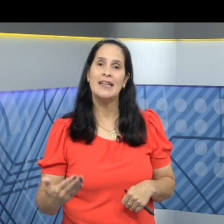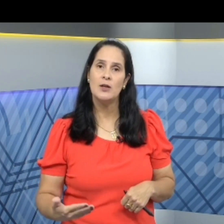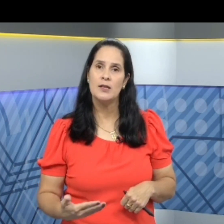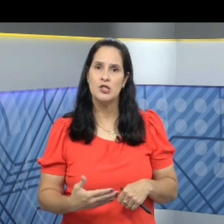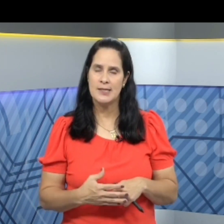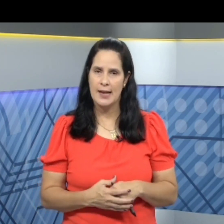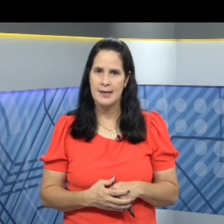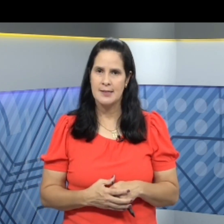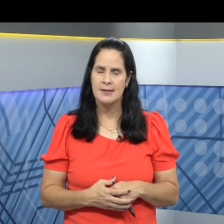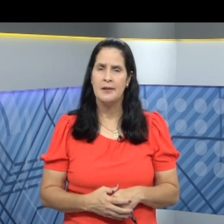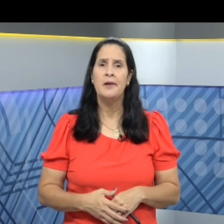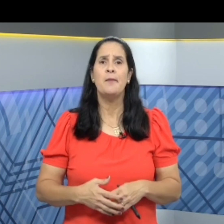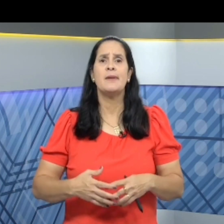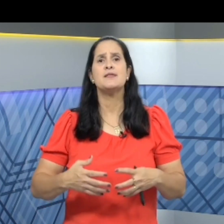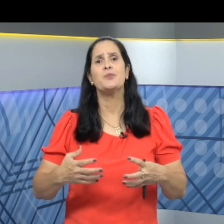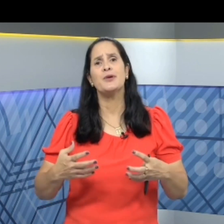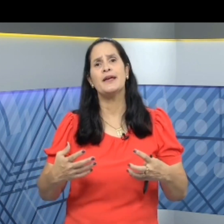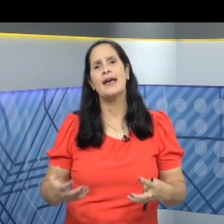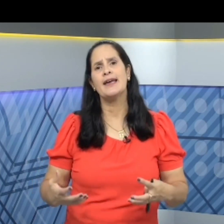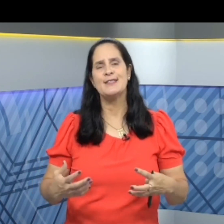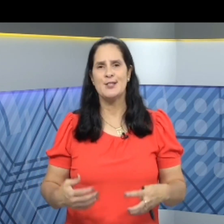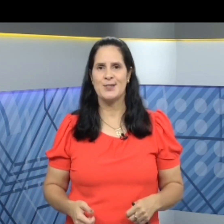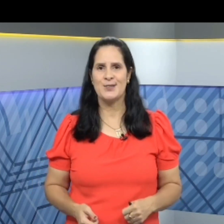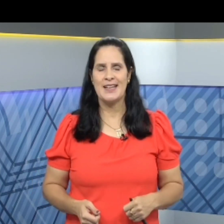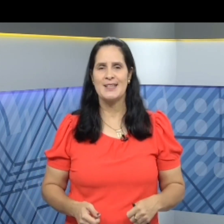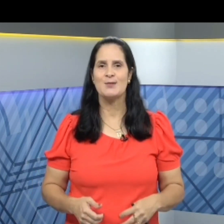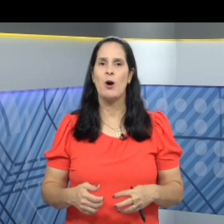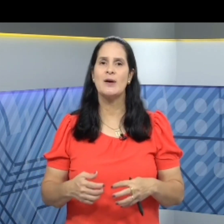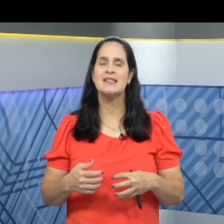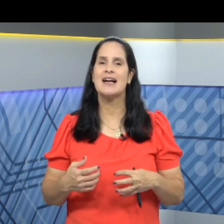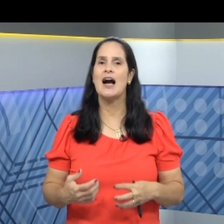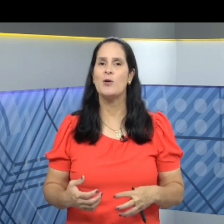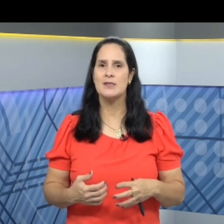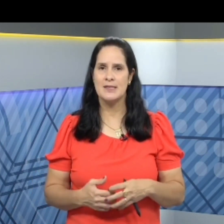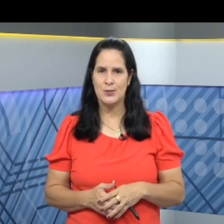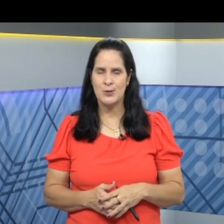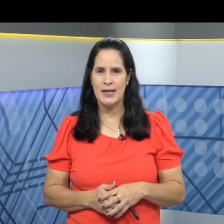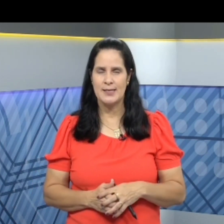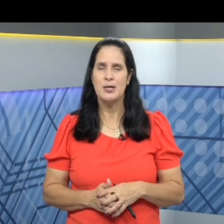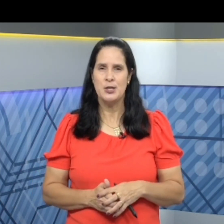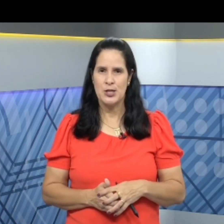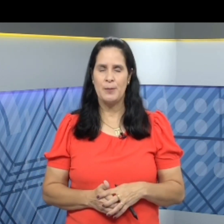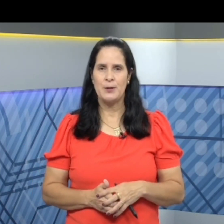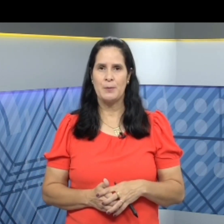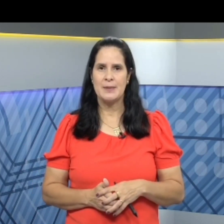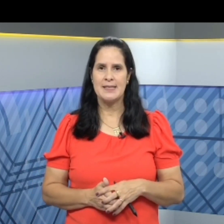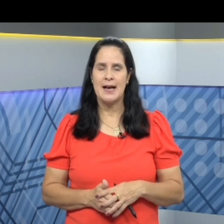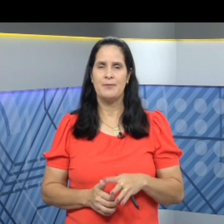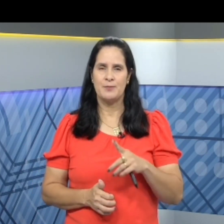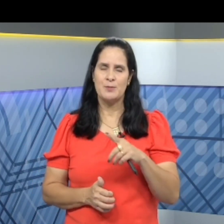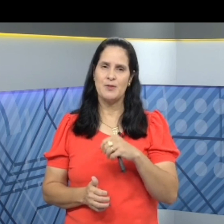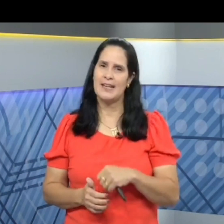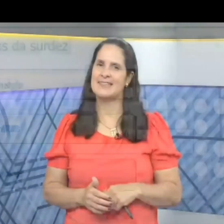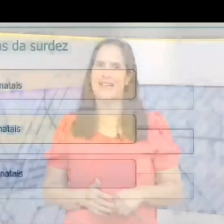de sinais. Mas por que existe a surdez? Quais as causas da surdez? Já parou para pensar? Vamos falar delas